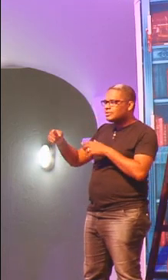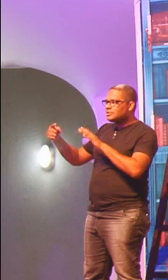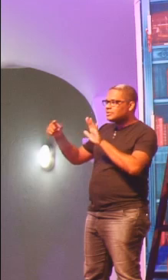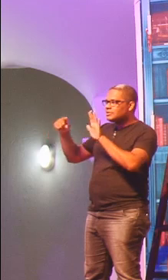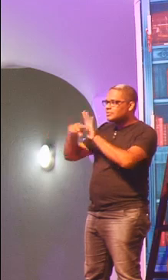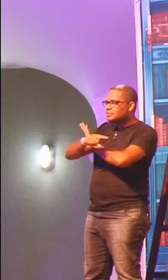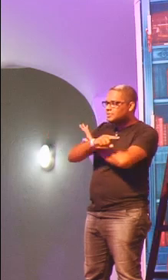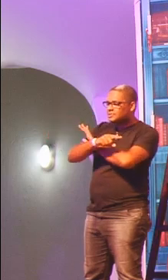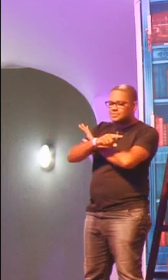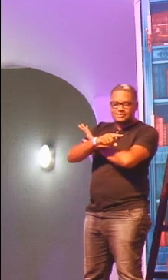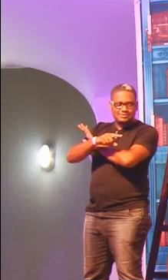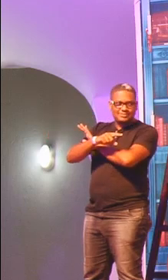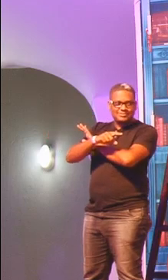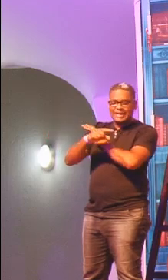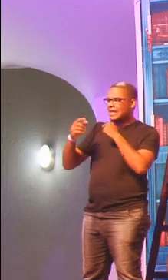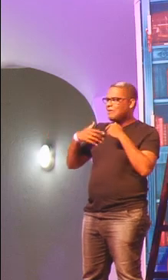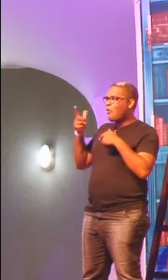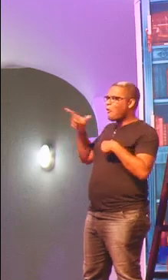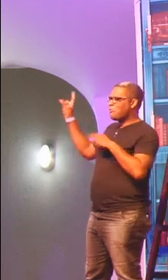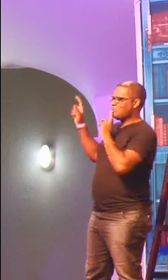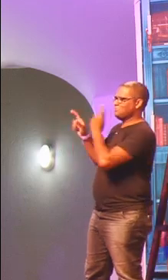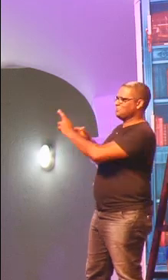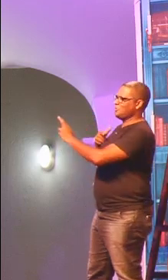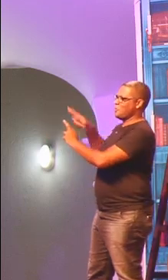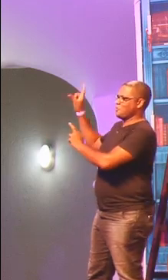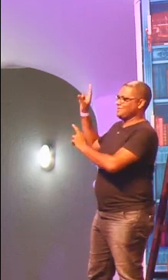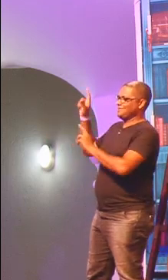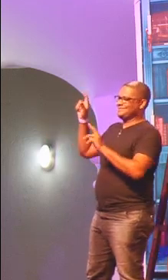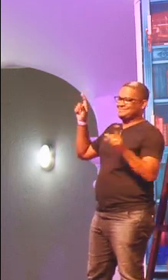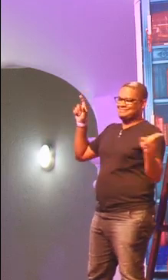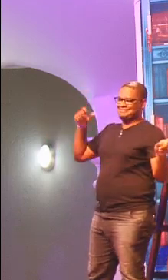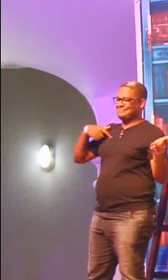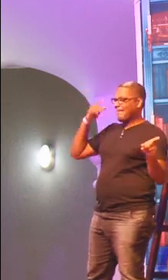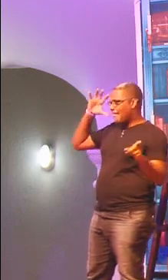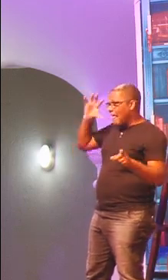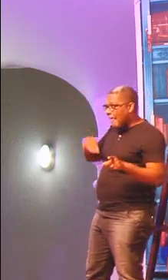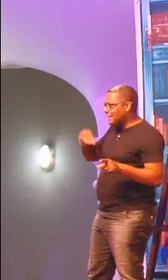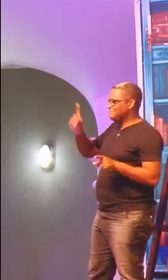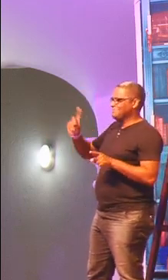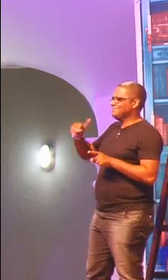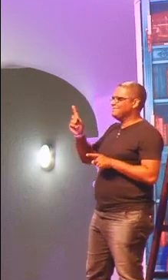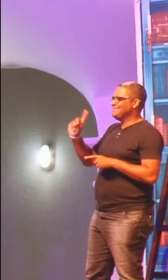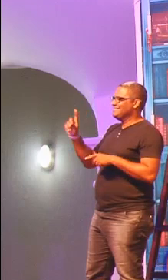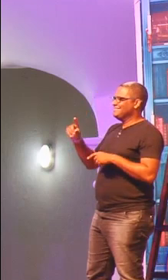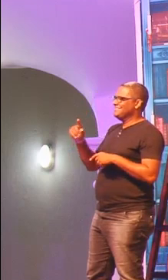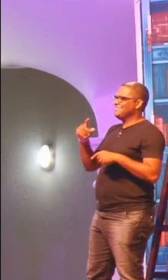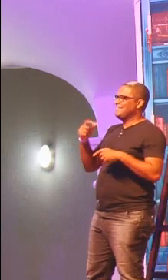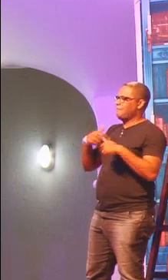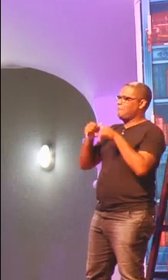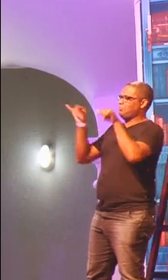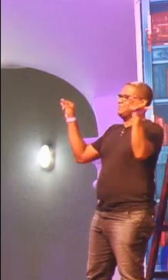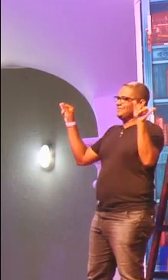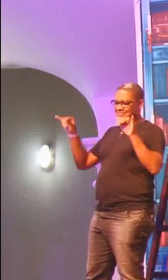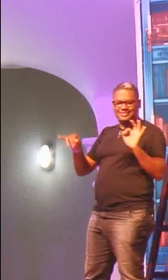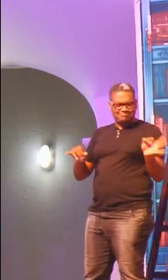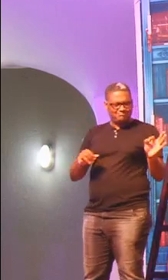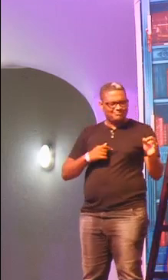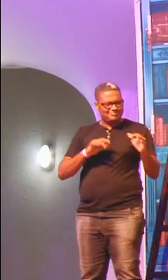respondi outra coisa, que não o que você perguntou, então, desculpa. Não, eu acho que tá dentro realmente do